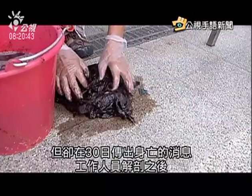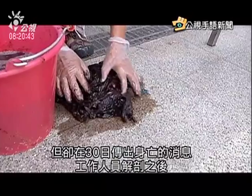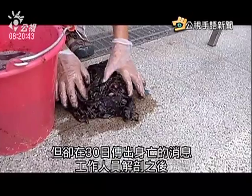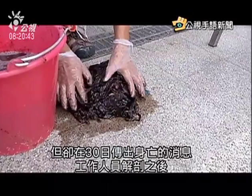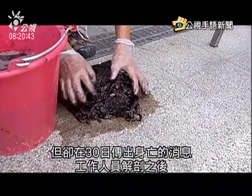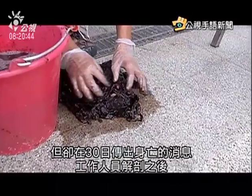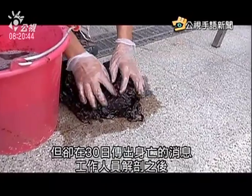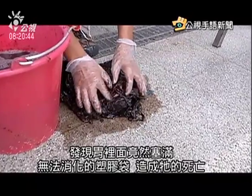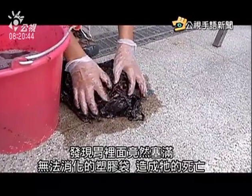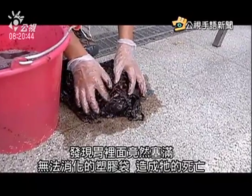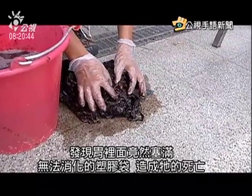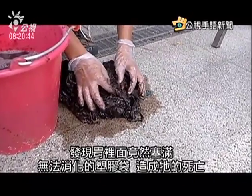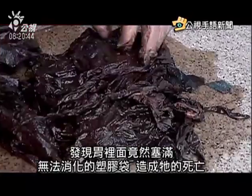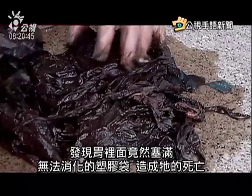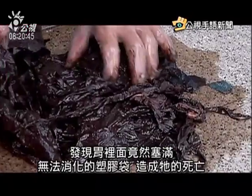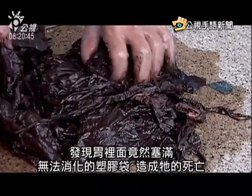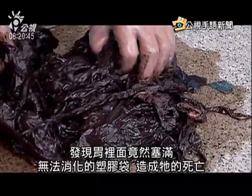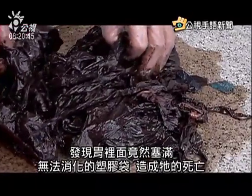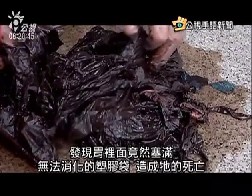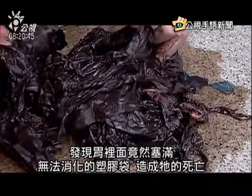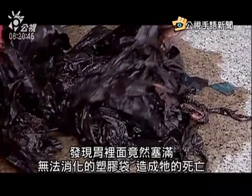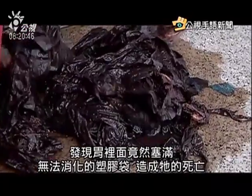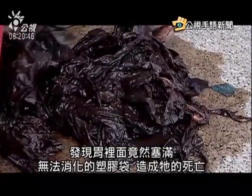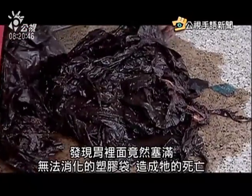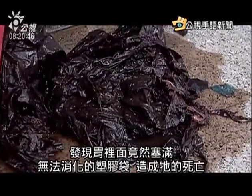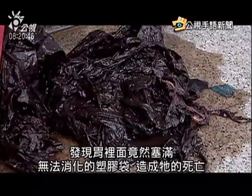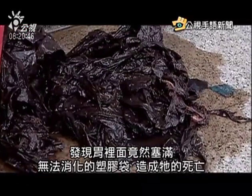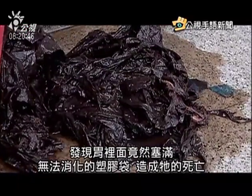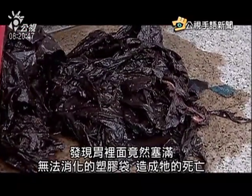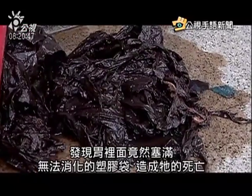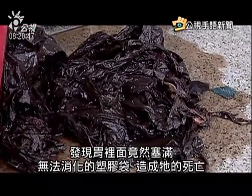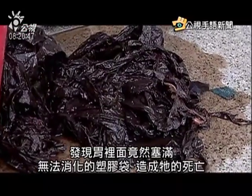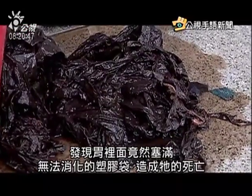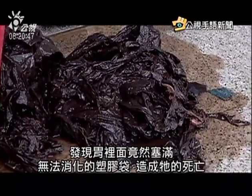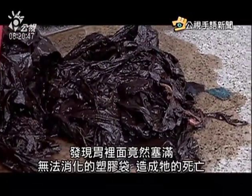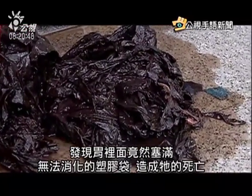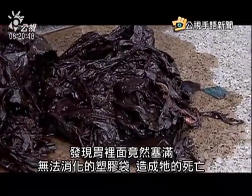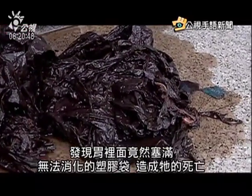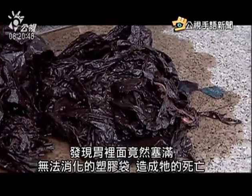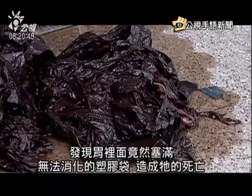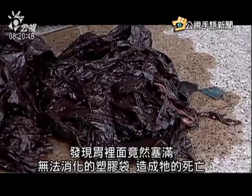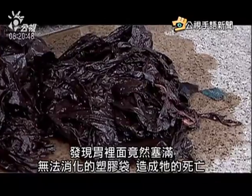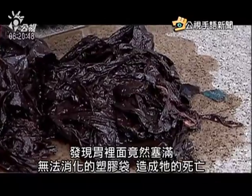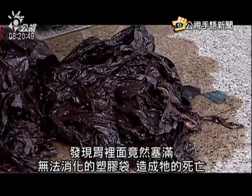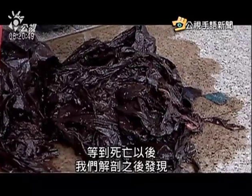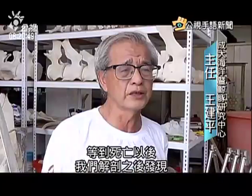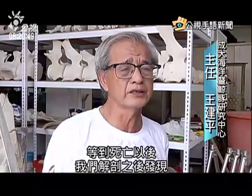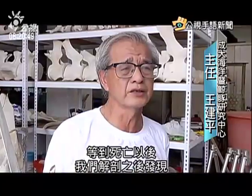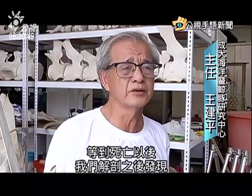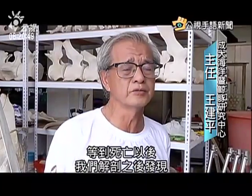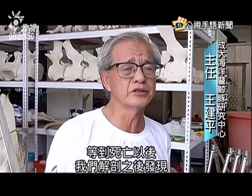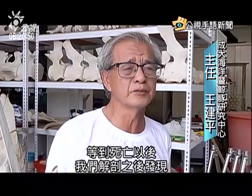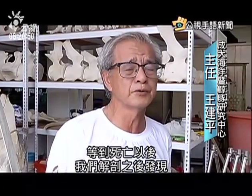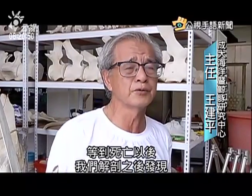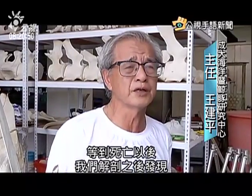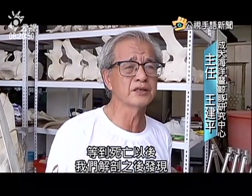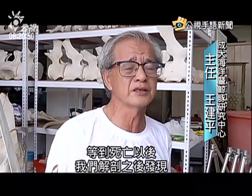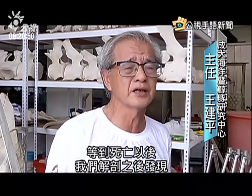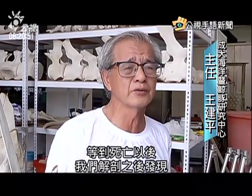后，发现胃里面竟然塞满无法消化的塑胶袋，造成它的死亡。 等到死完以后，我们解剖发现它胃